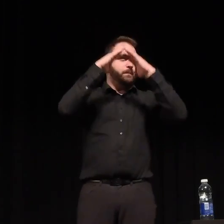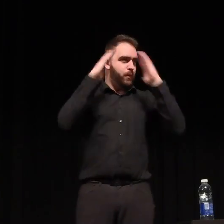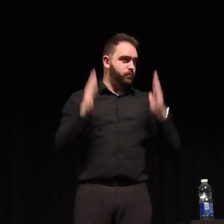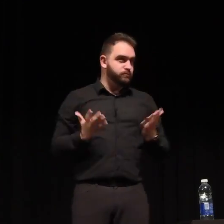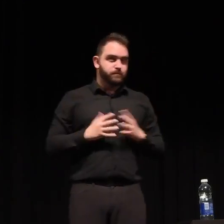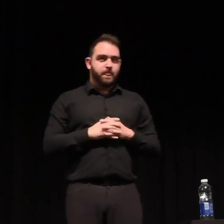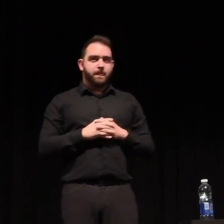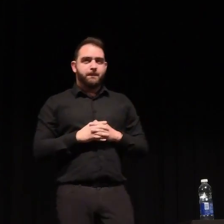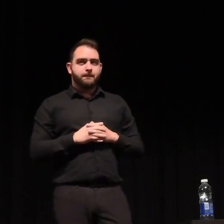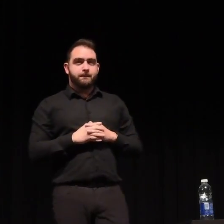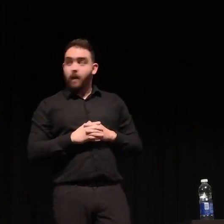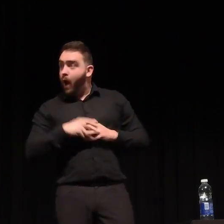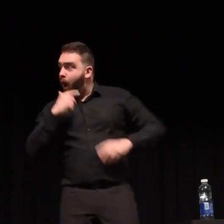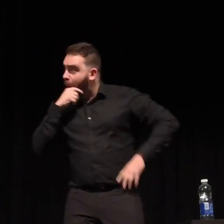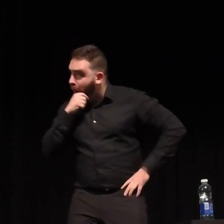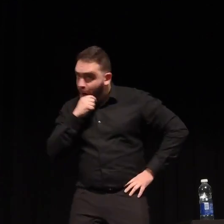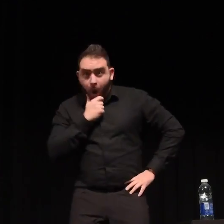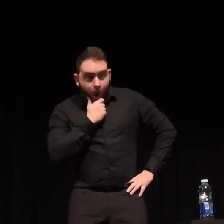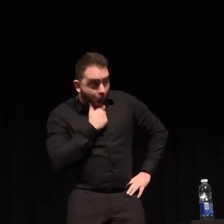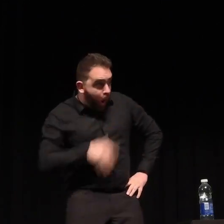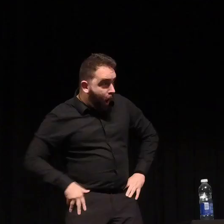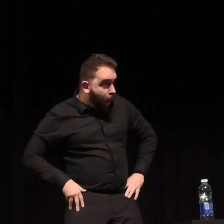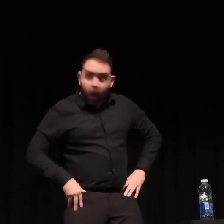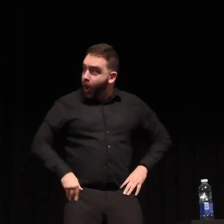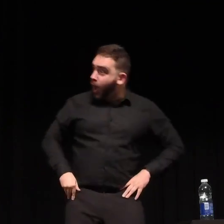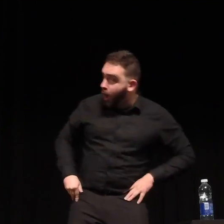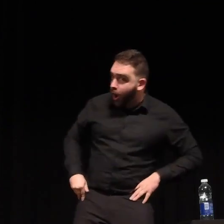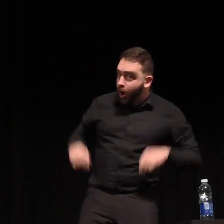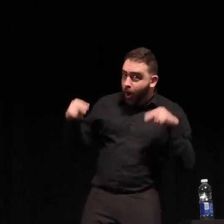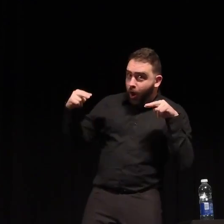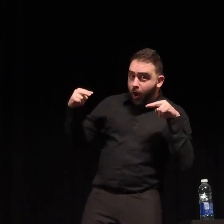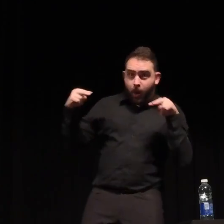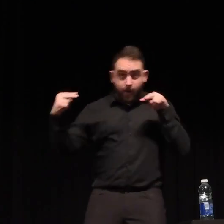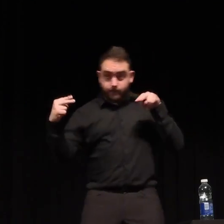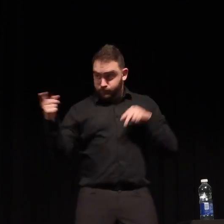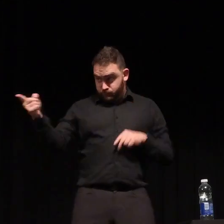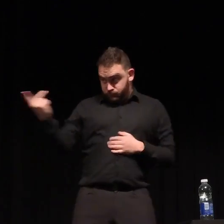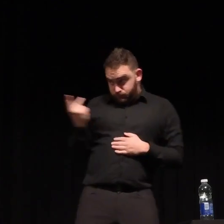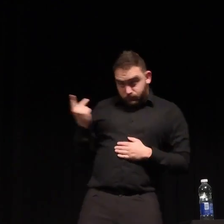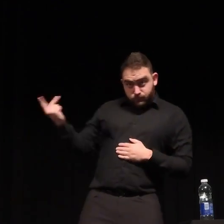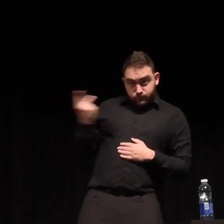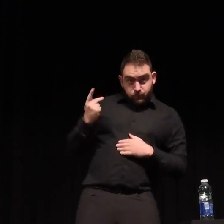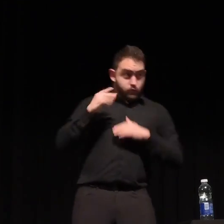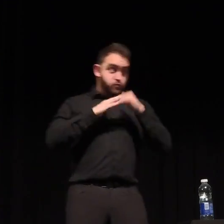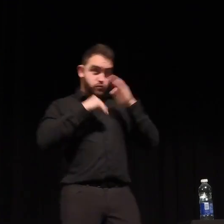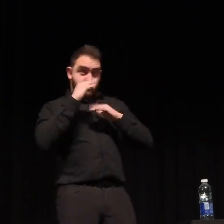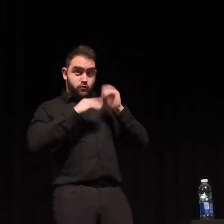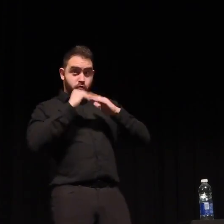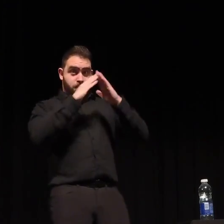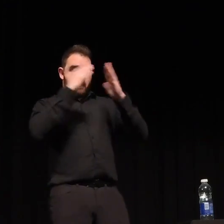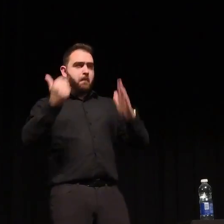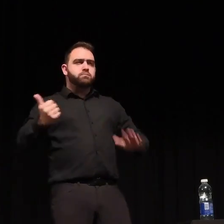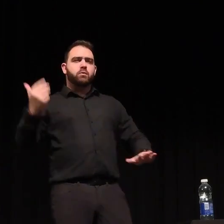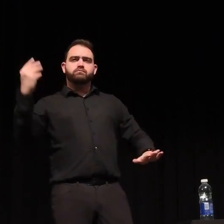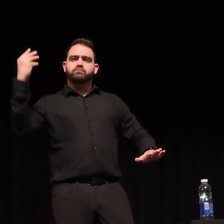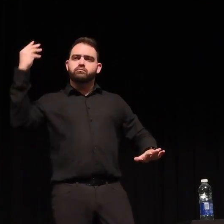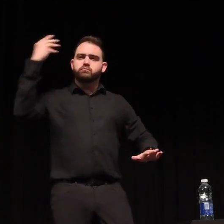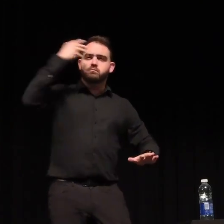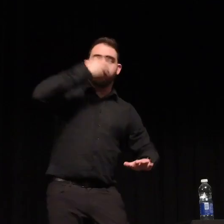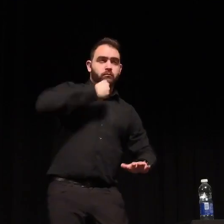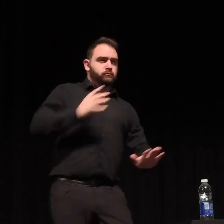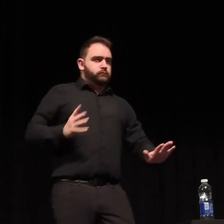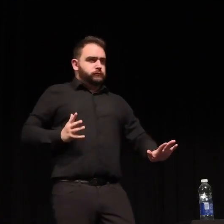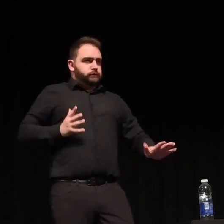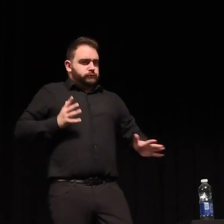Oh! Quoi? Que dirais-tu que toi et moi, on bâtissait la plus belle, la plus rapide, la